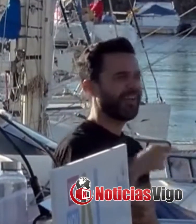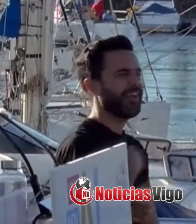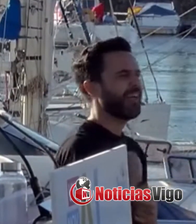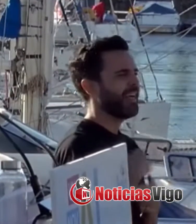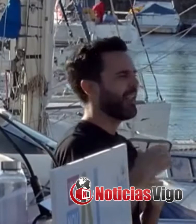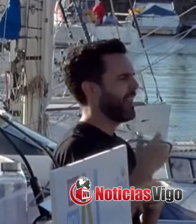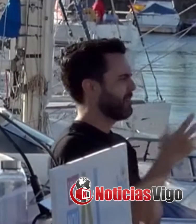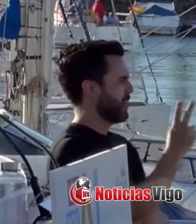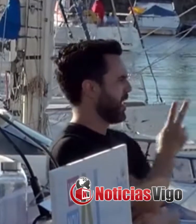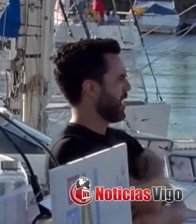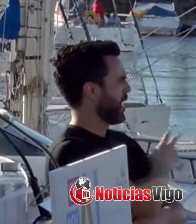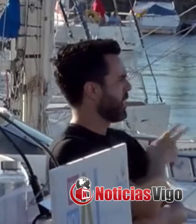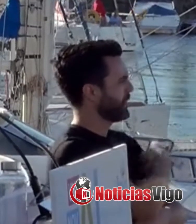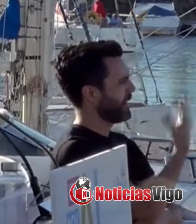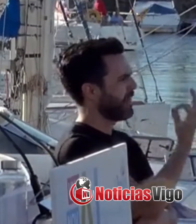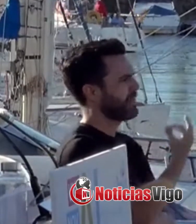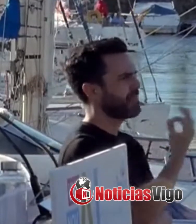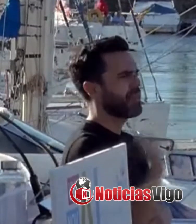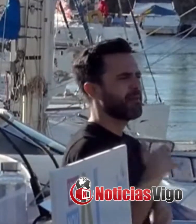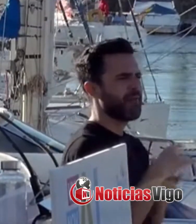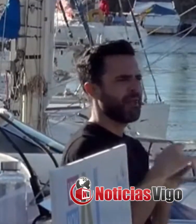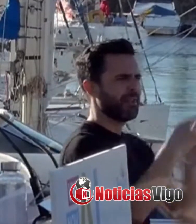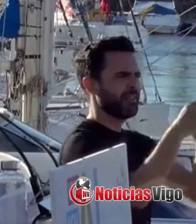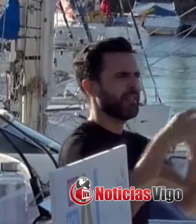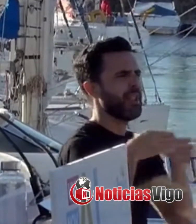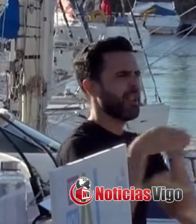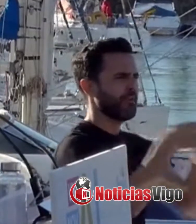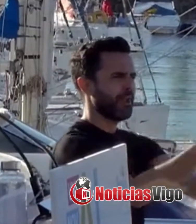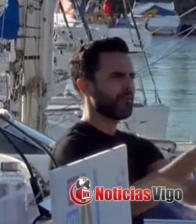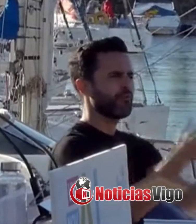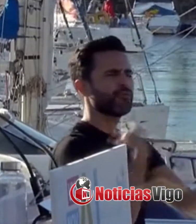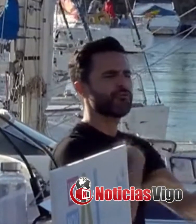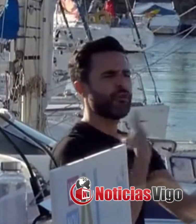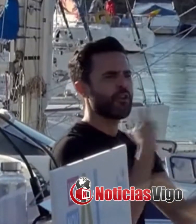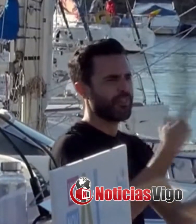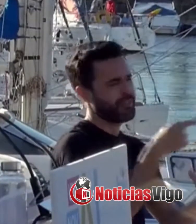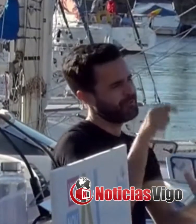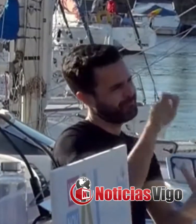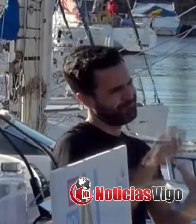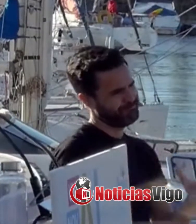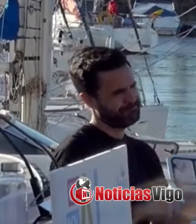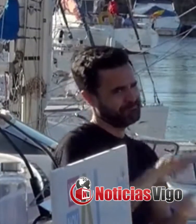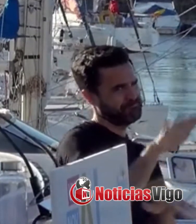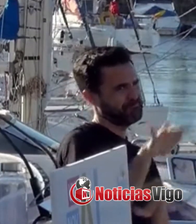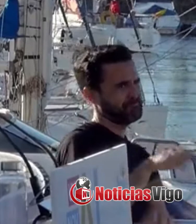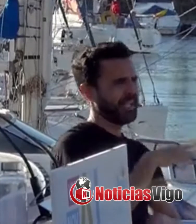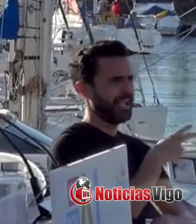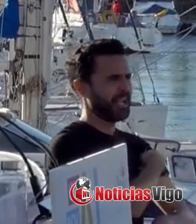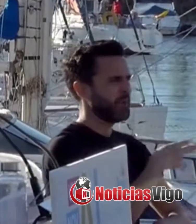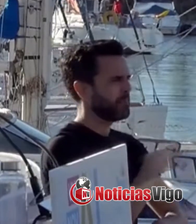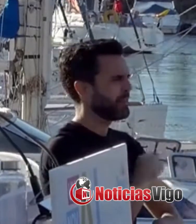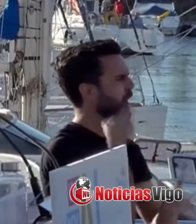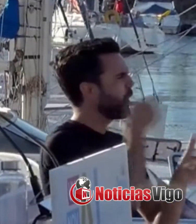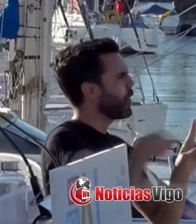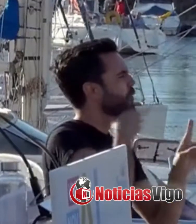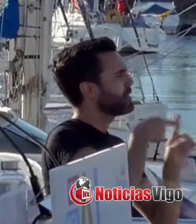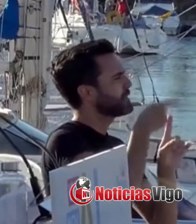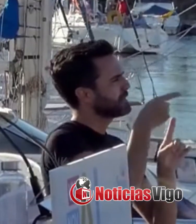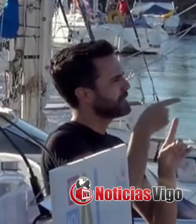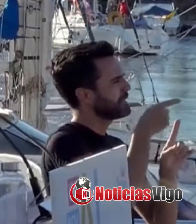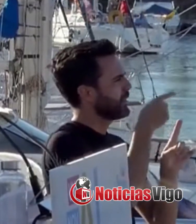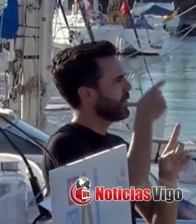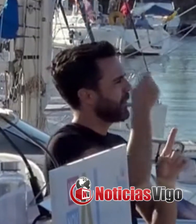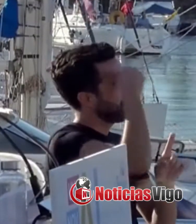levar o temón do barco. E eu diríalle a ese suposto capitán que non utilice